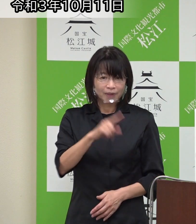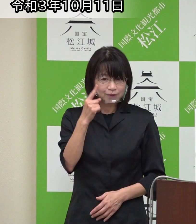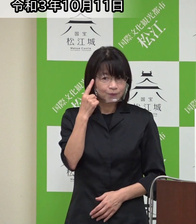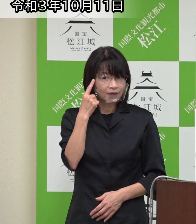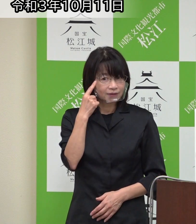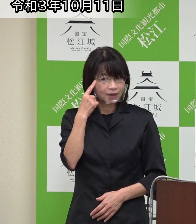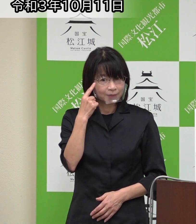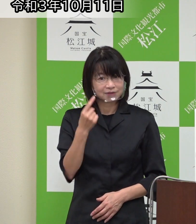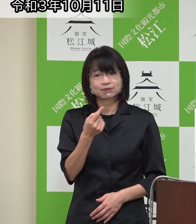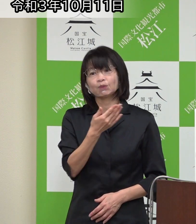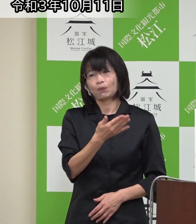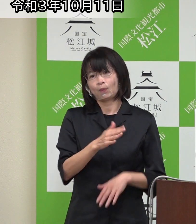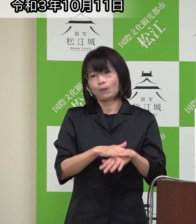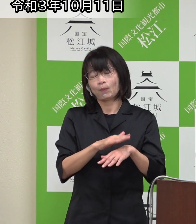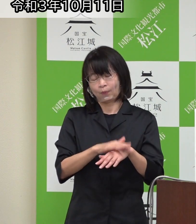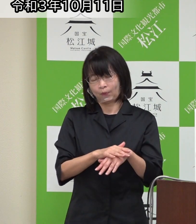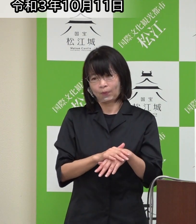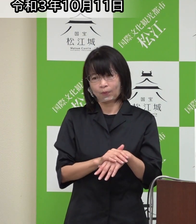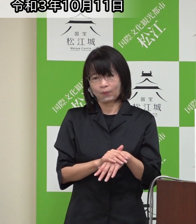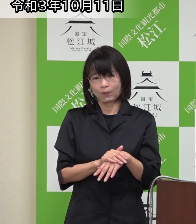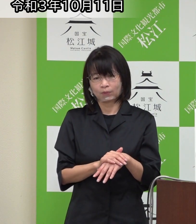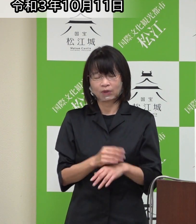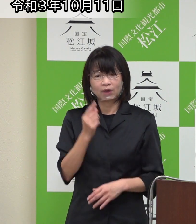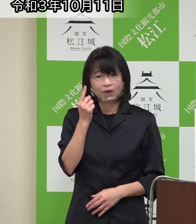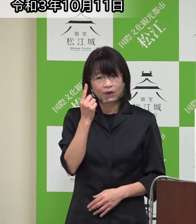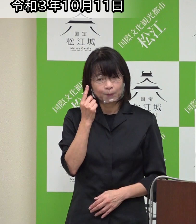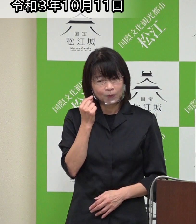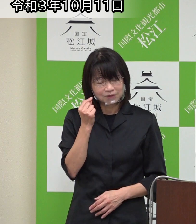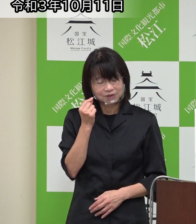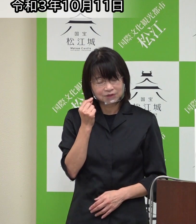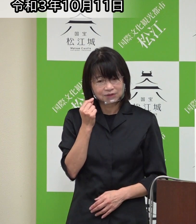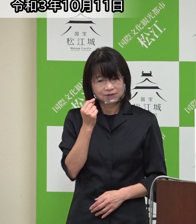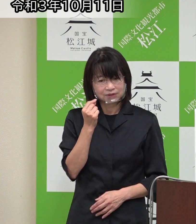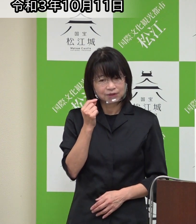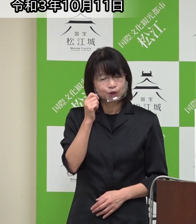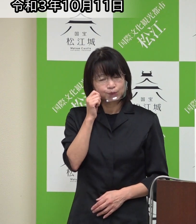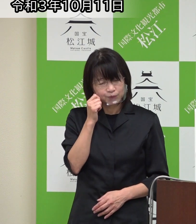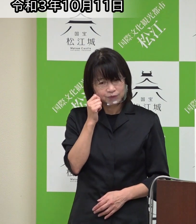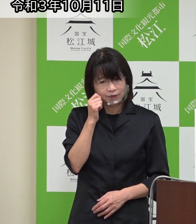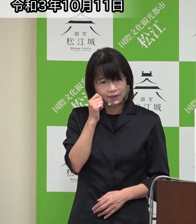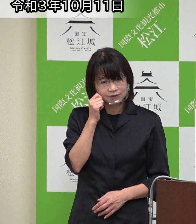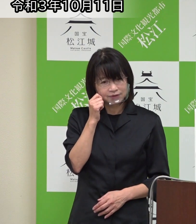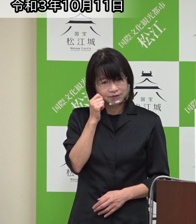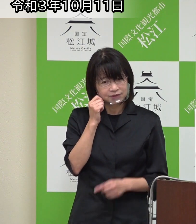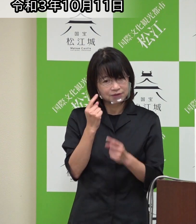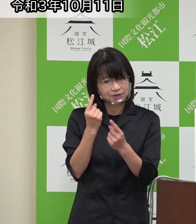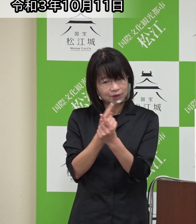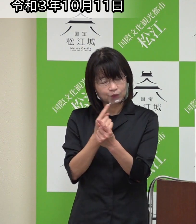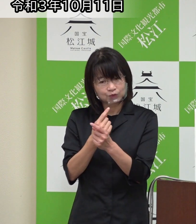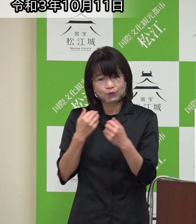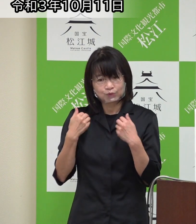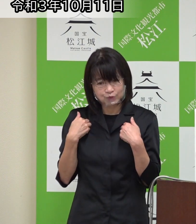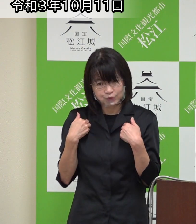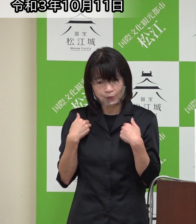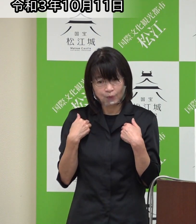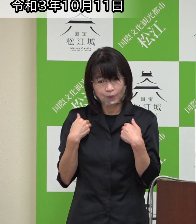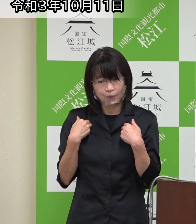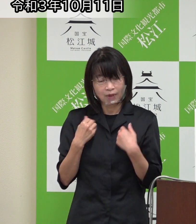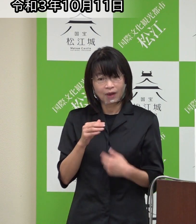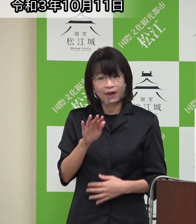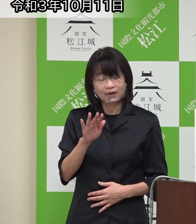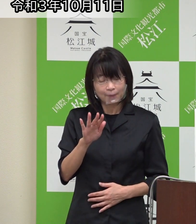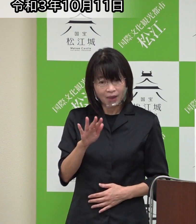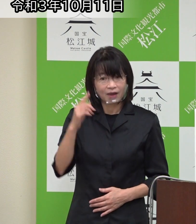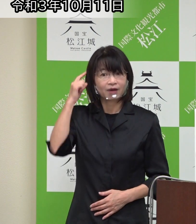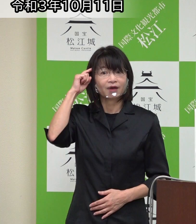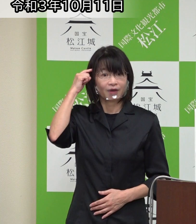やってみようと。で、うまくいってないところもあるかもしれないので、そこはどういうふうな形で、税制修正していくのかというのをみんなで考えていこうという